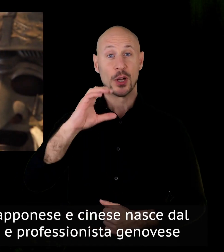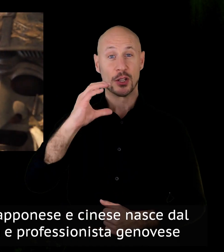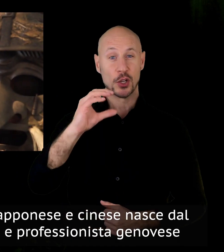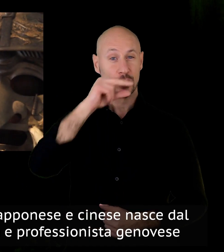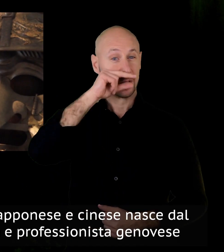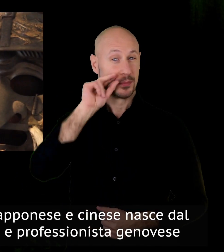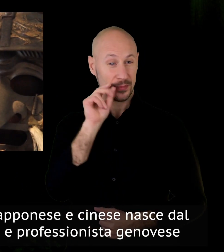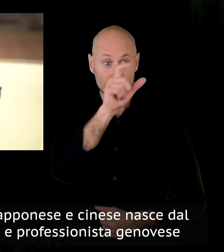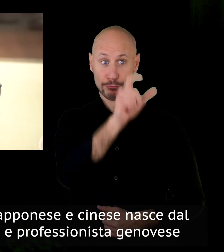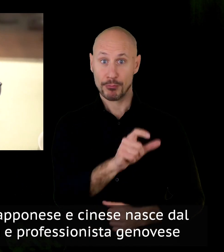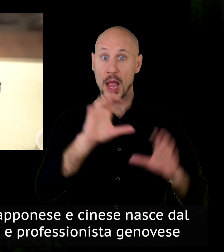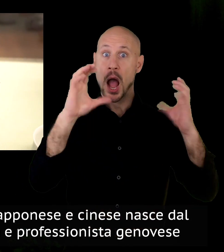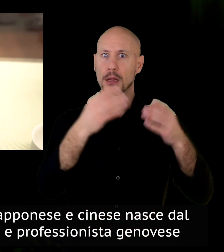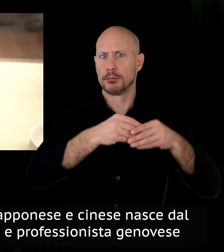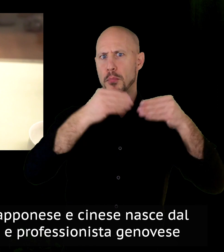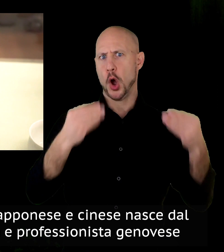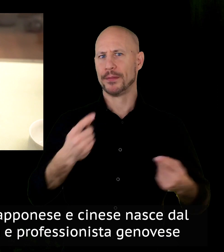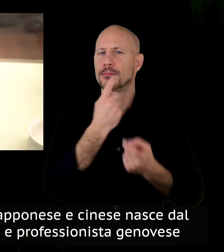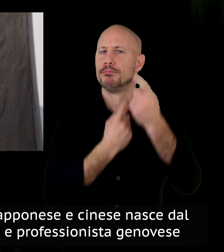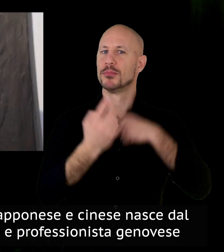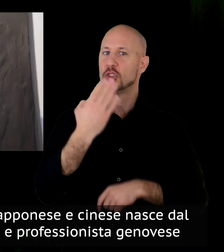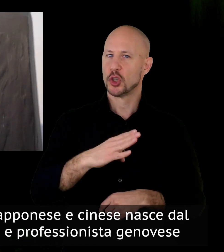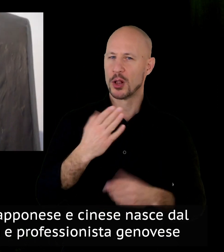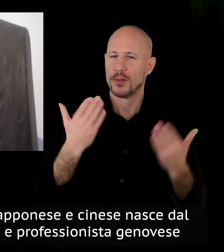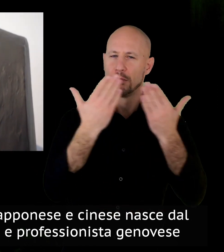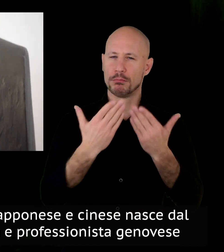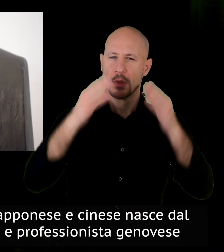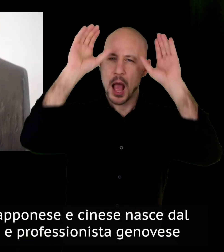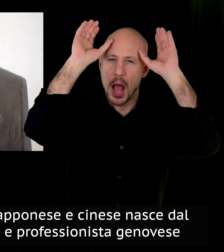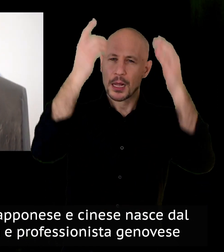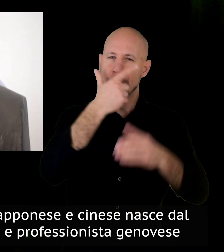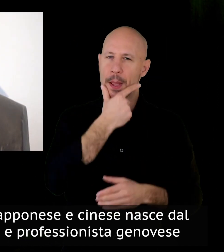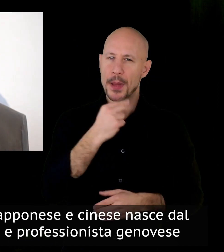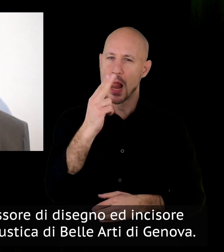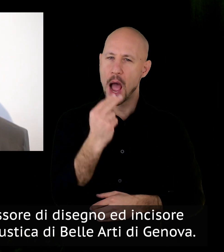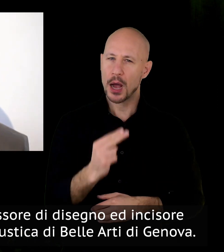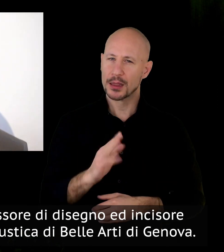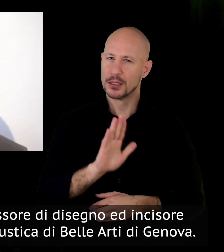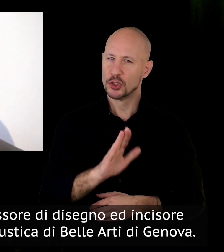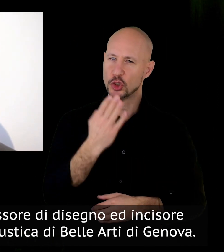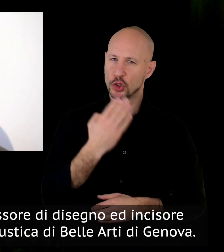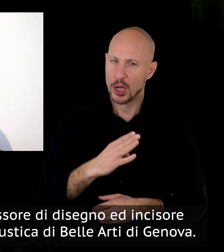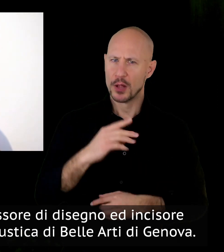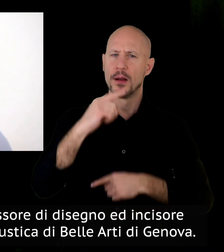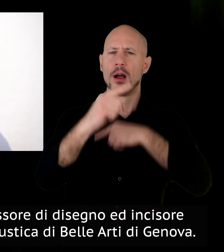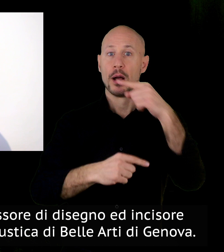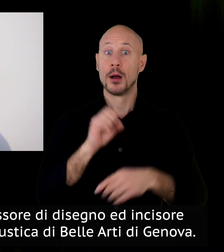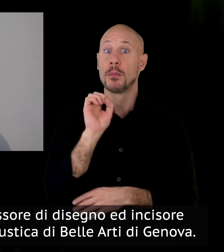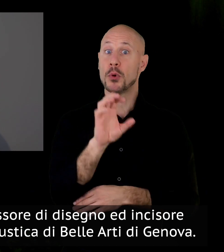d'arte giapponese e cinese nasce dal dono di un grande artista e professionista genovese edoardo chiossone